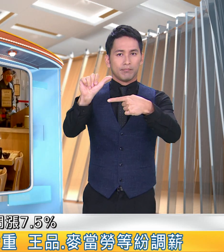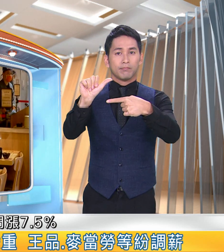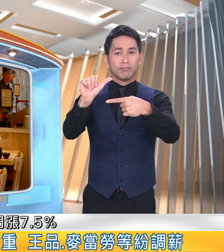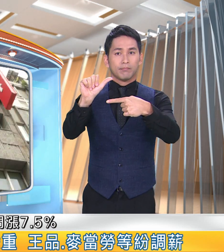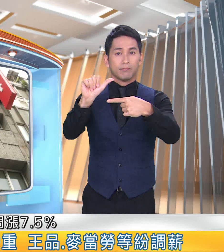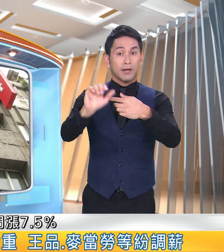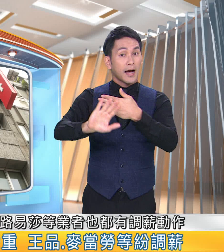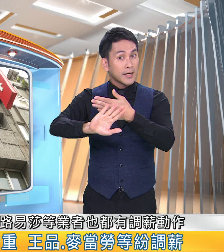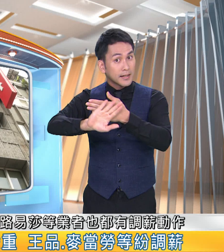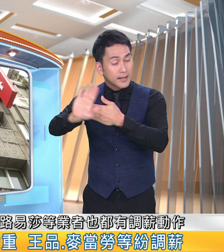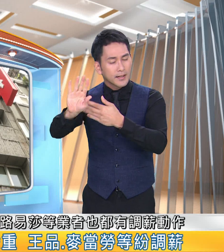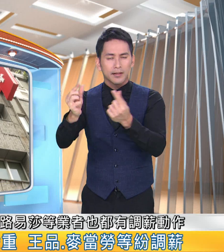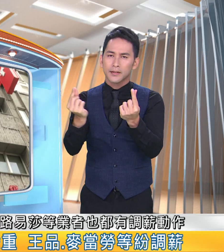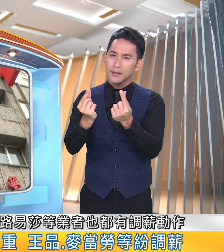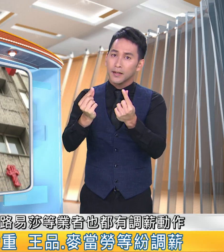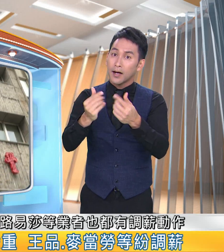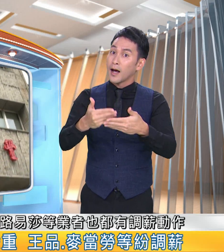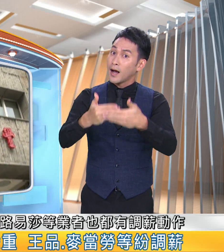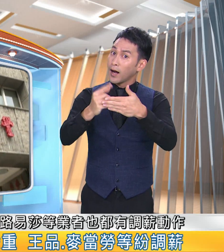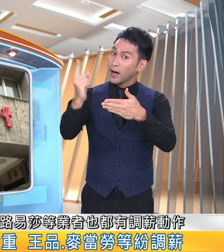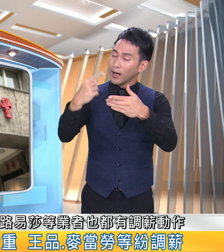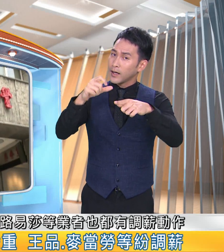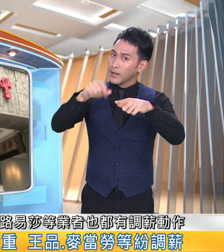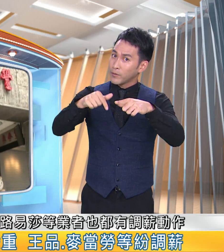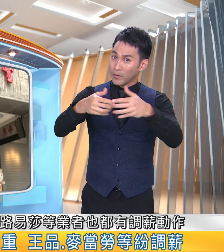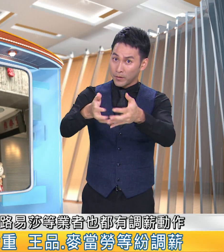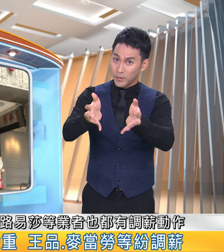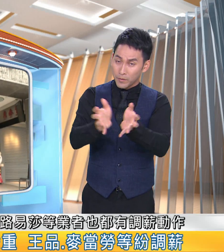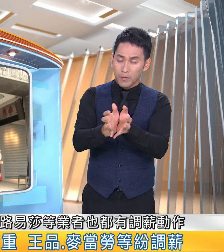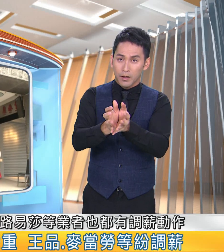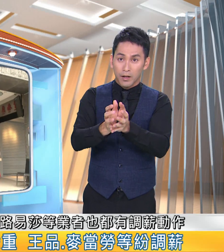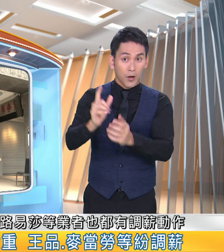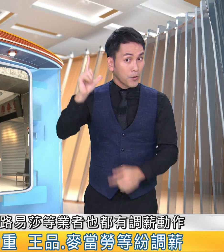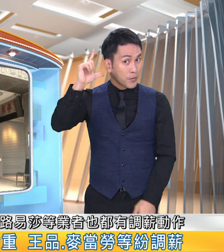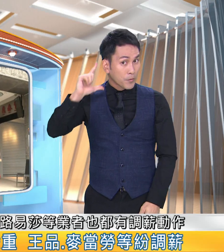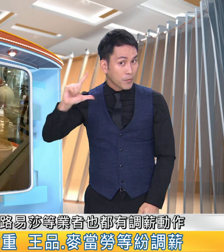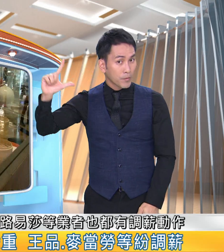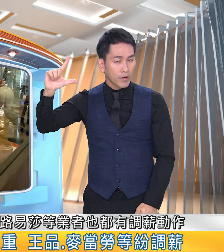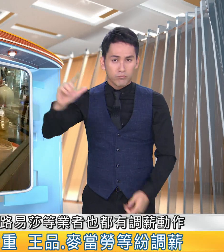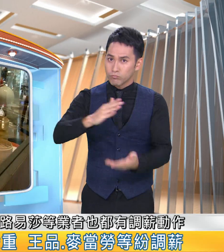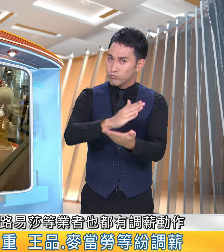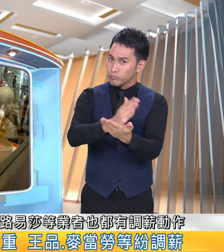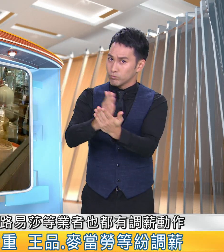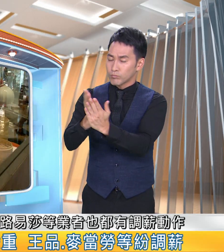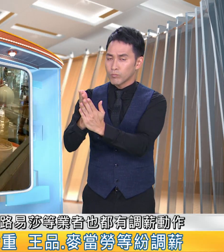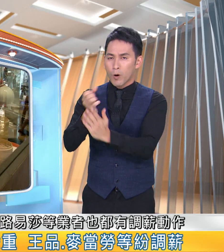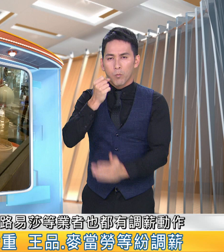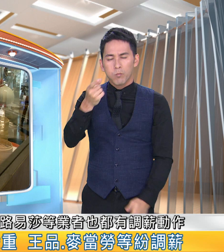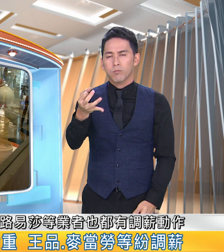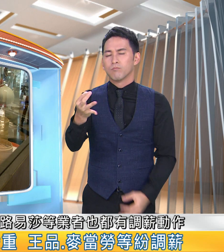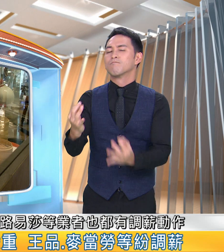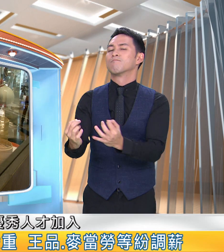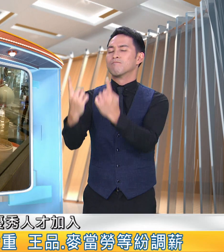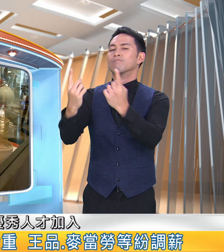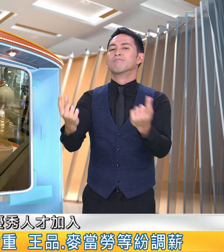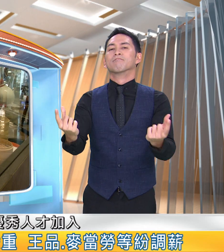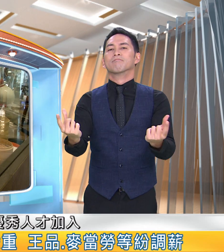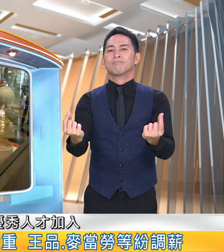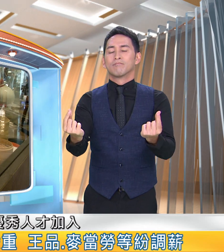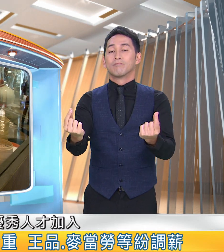包括汉来集团、路易莎等业者也都有调薪的动作，期盼吸引更多